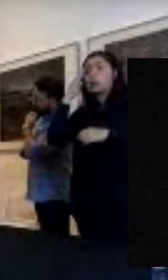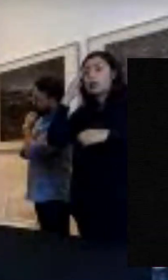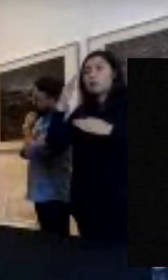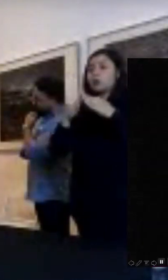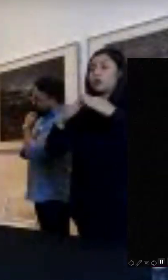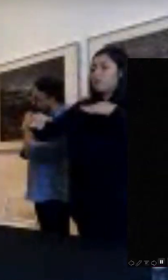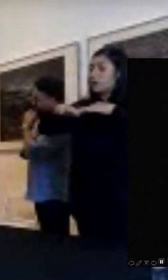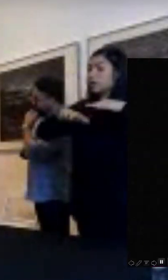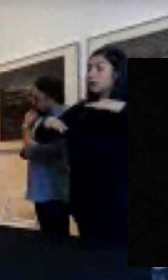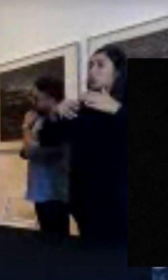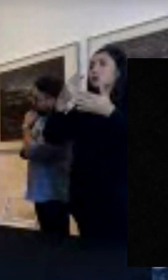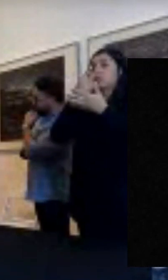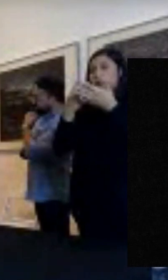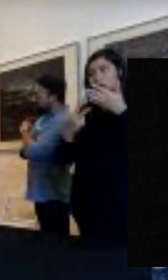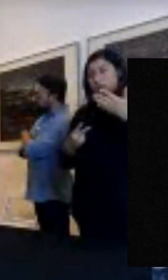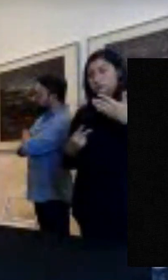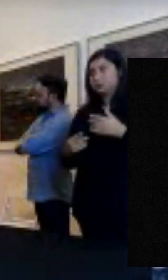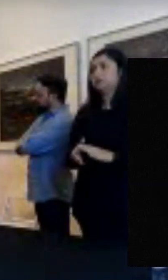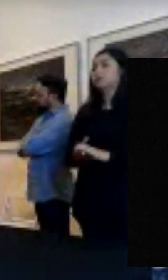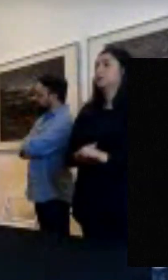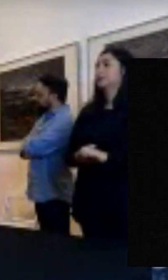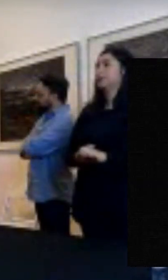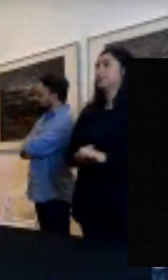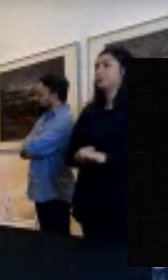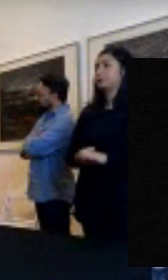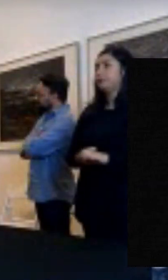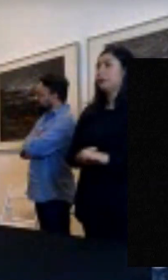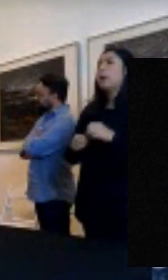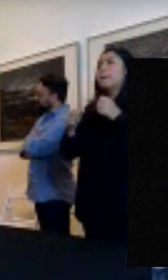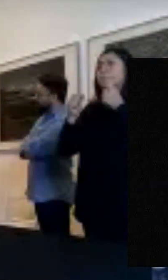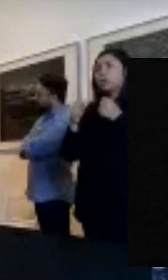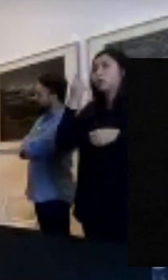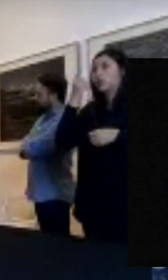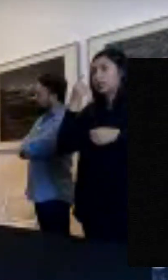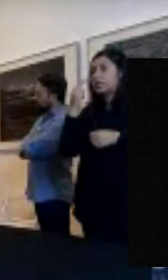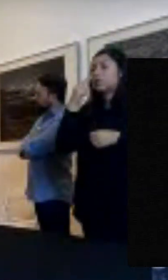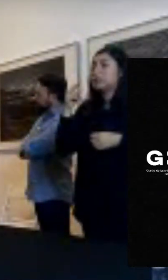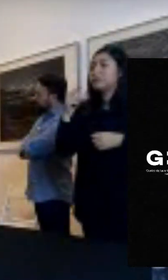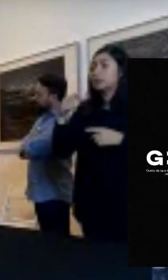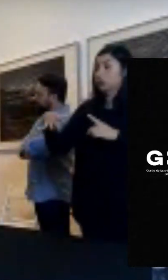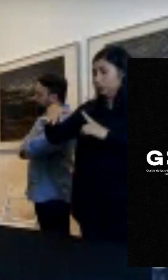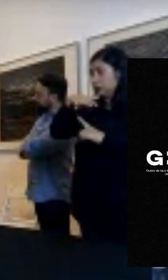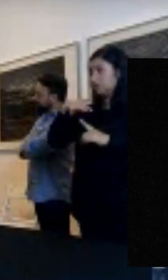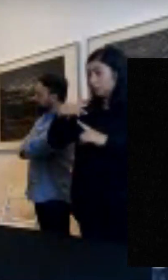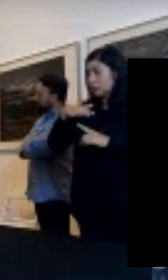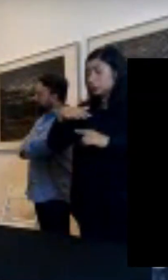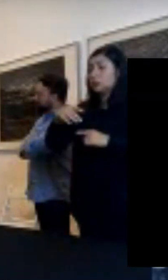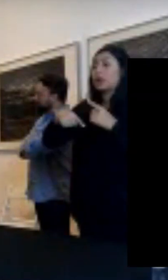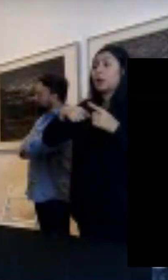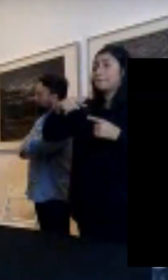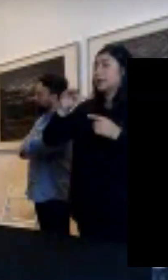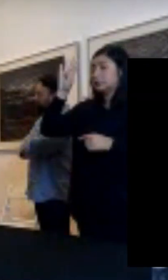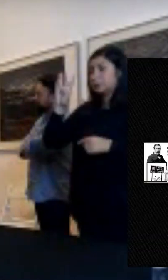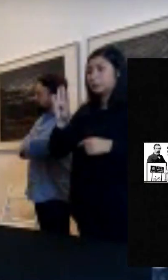¿Ya? Entonces, entendiendo esto y analizando esta instancia que ocurrió acá en la Plaza del Maíz el 17 de agosto, nos damos